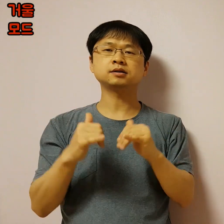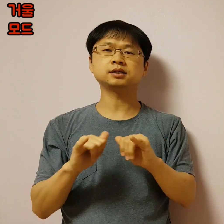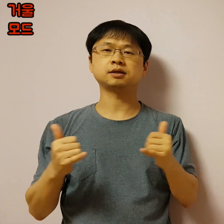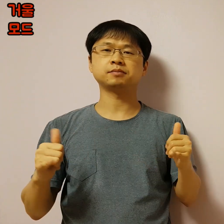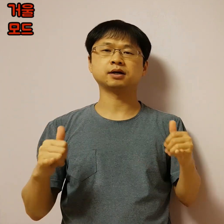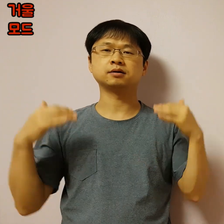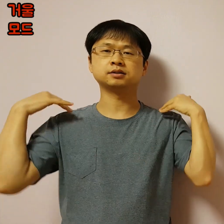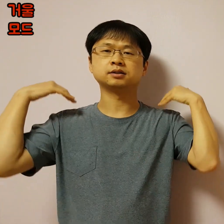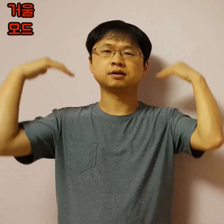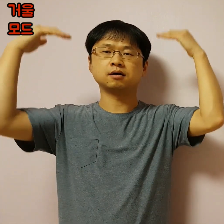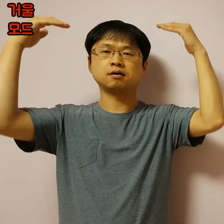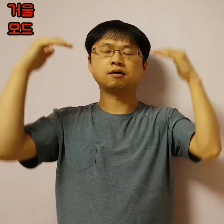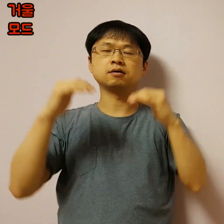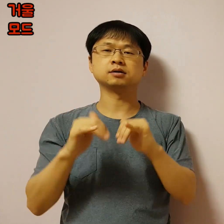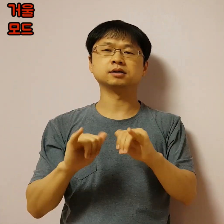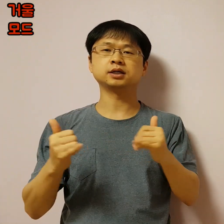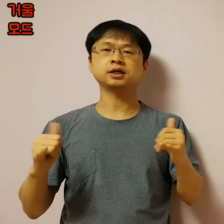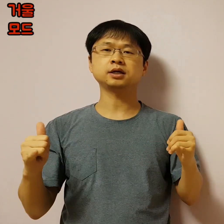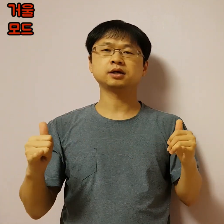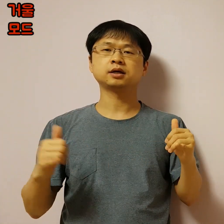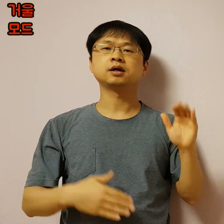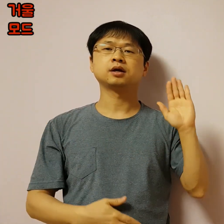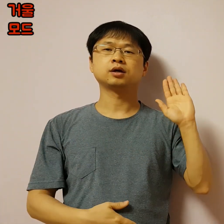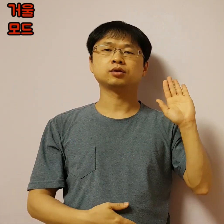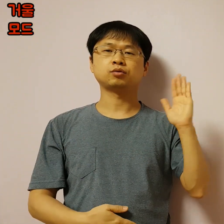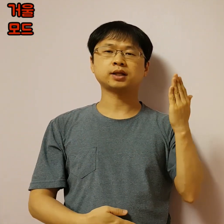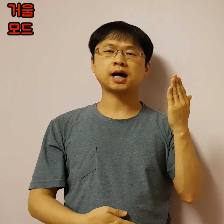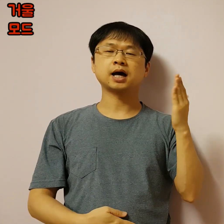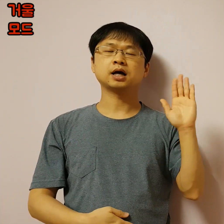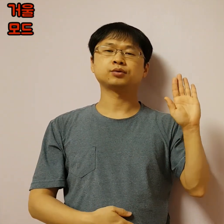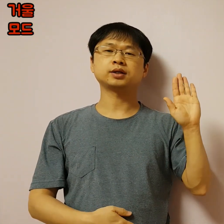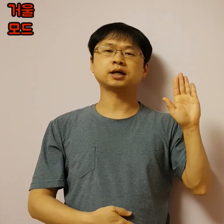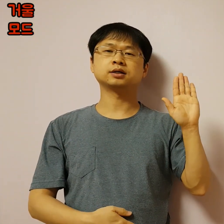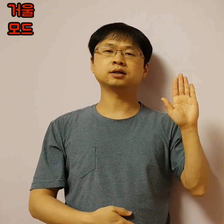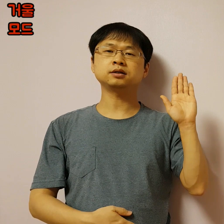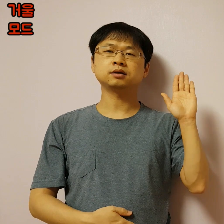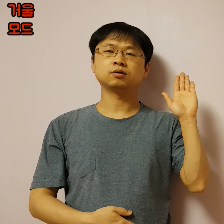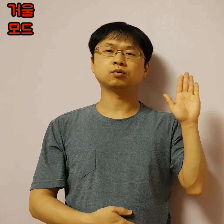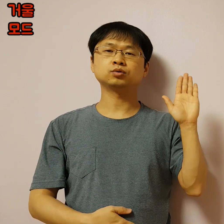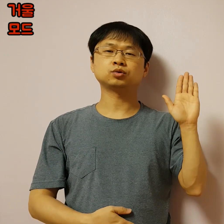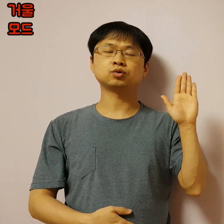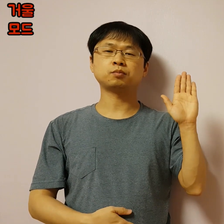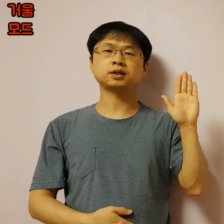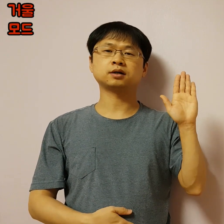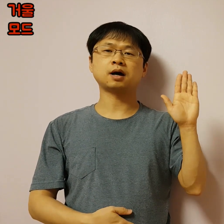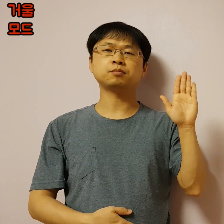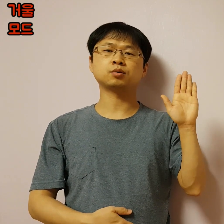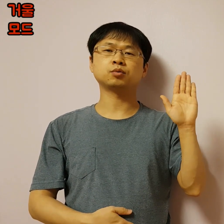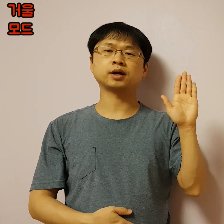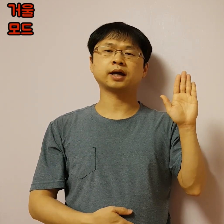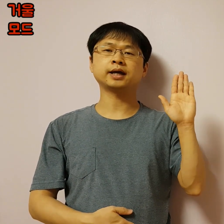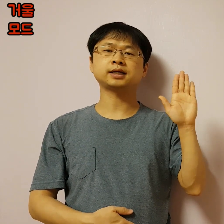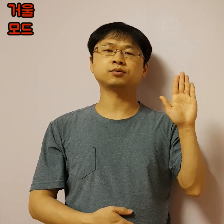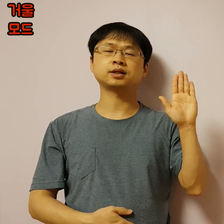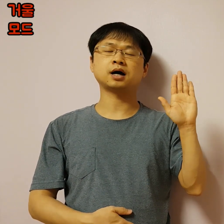어른이 됩니다. 어른, 어른이 되다. 되다는 오른손 손바닥을 앞으로 보게 세운